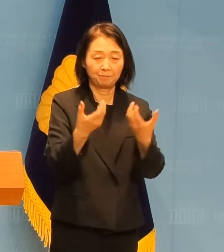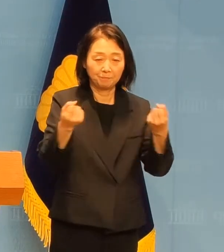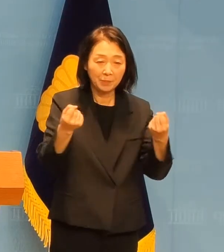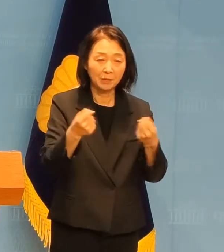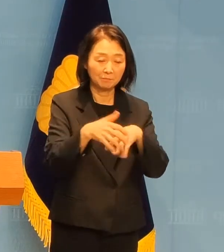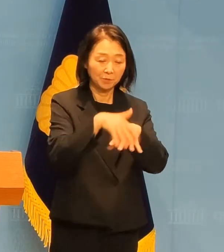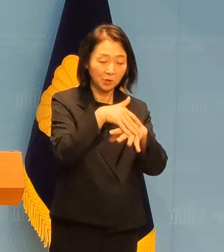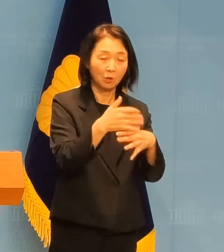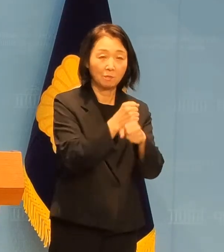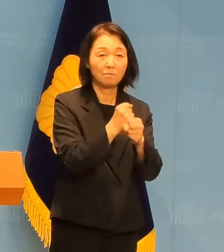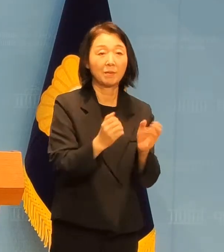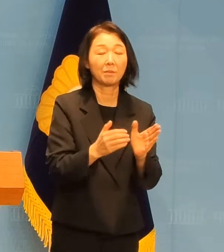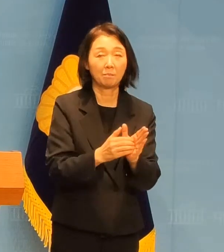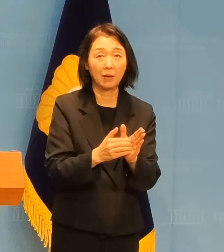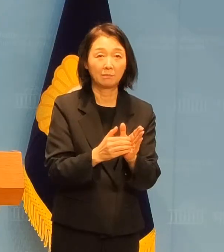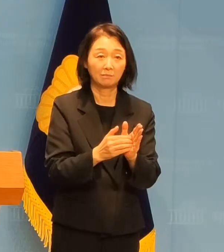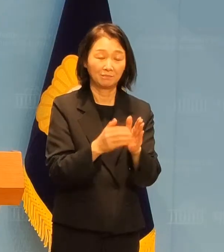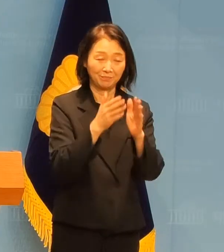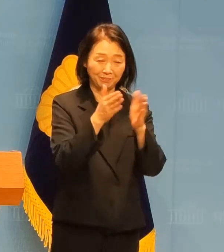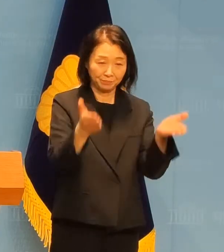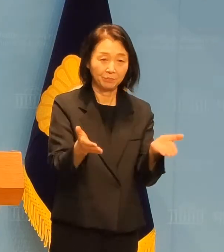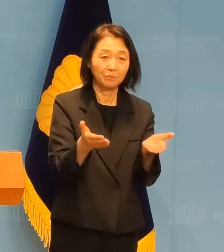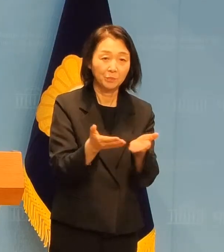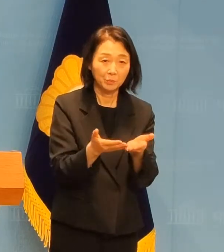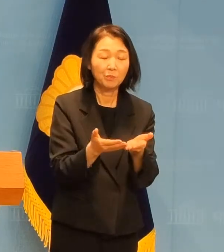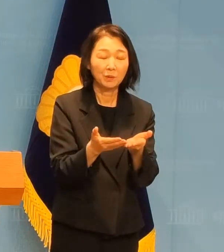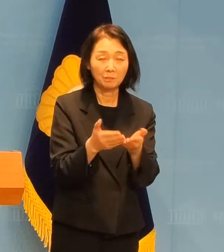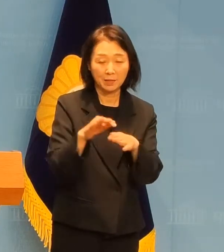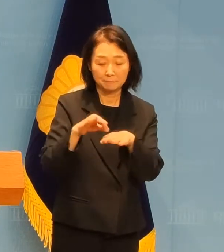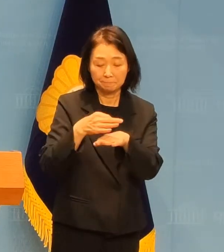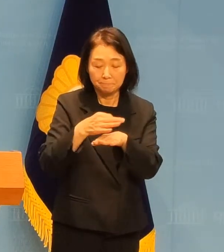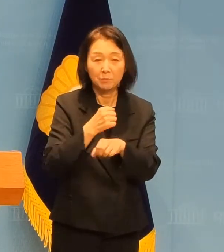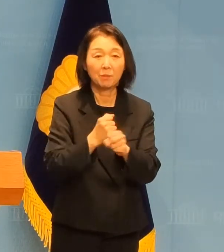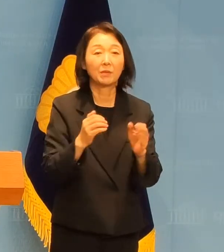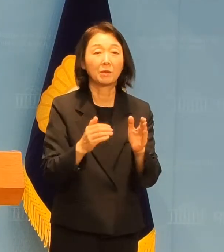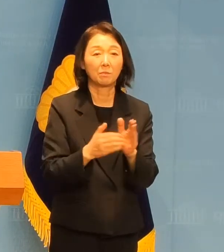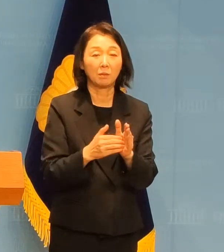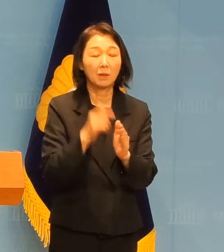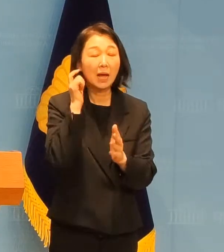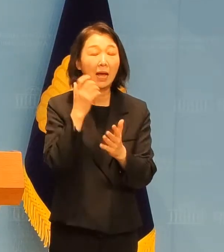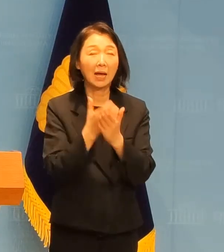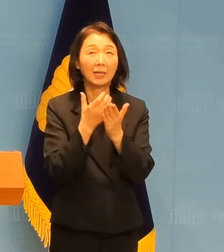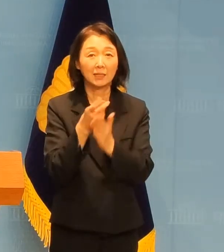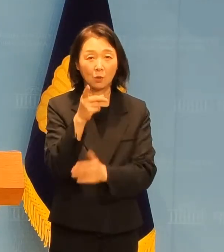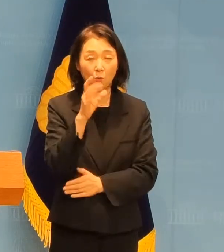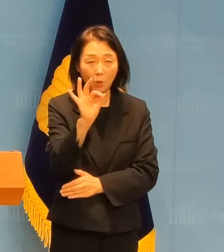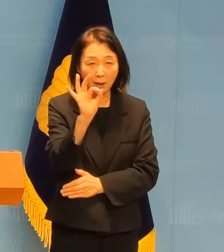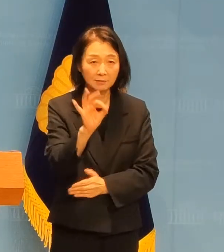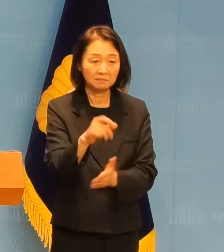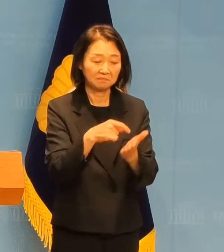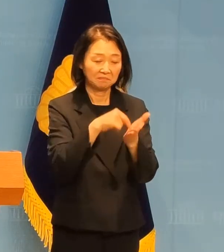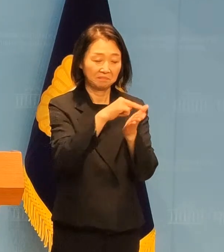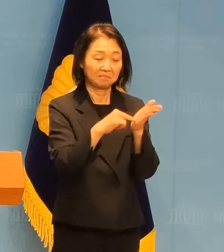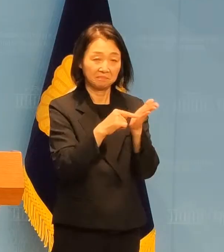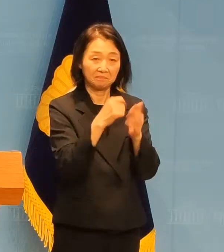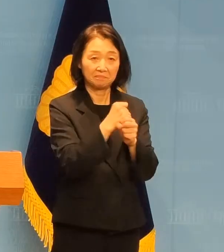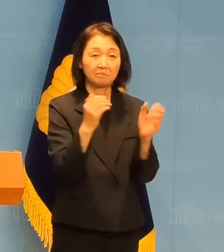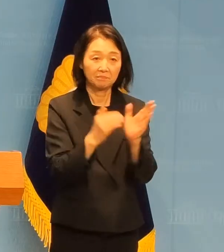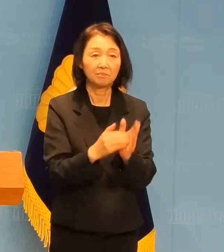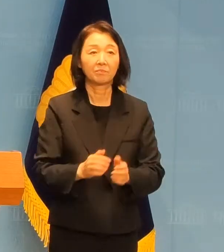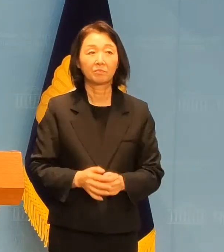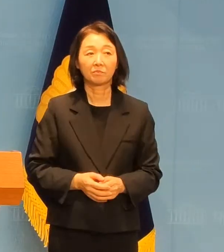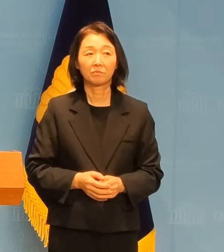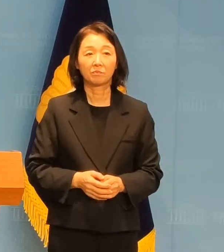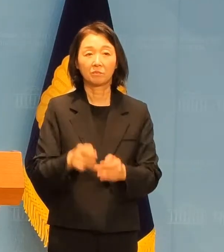있었고 그중 한 상자에서 자수로 새겨진 왕자를 확인했다고 합니다. 윤